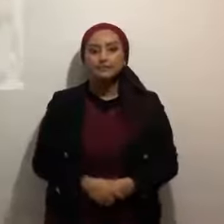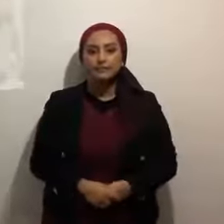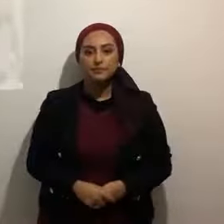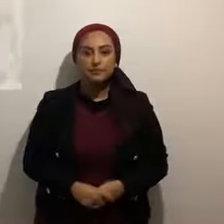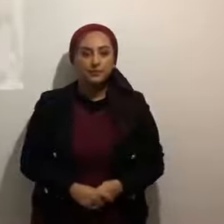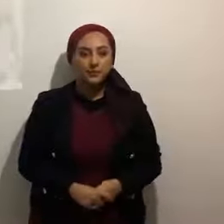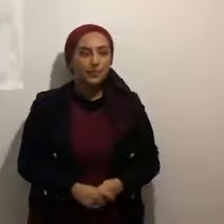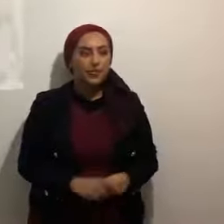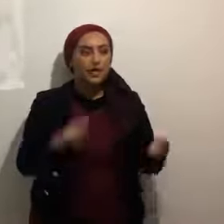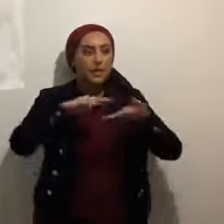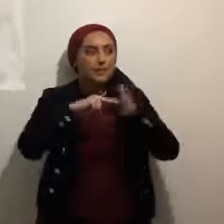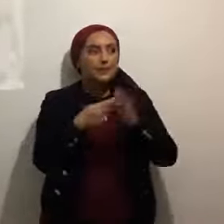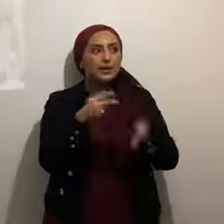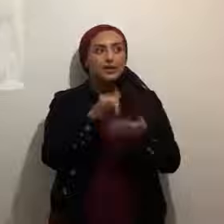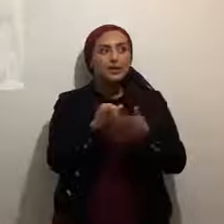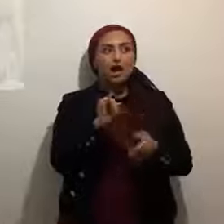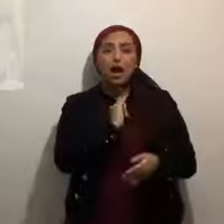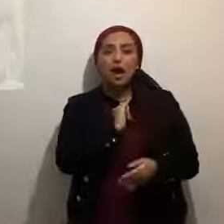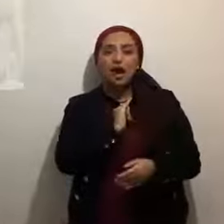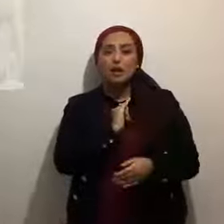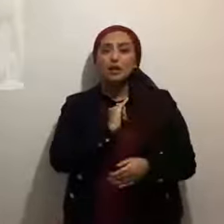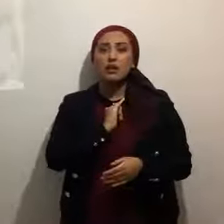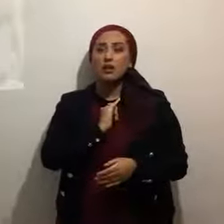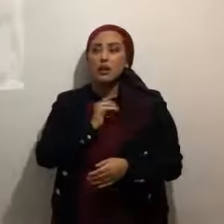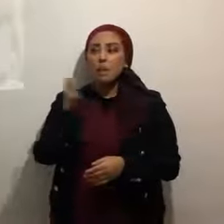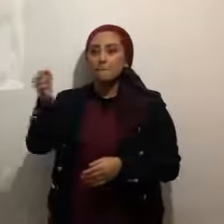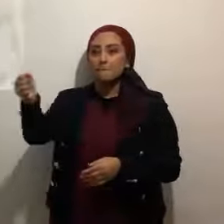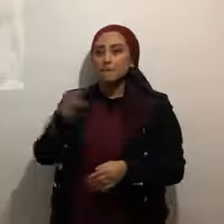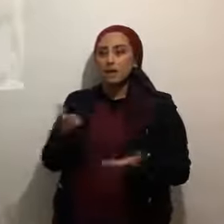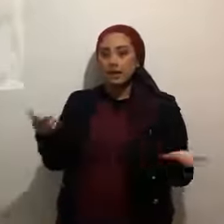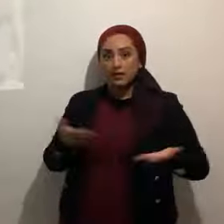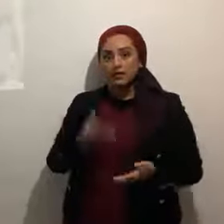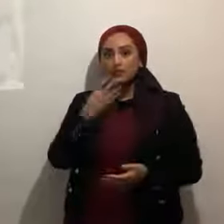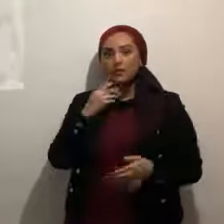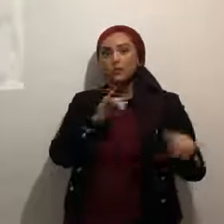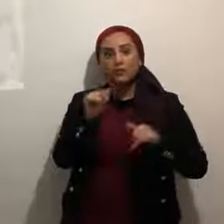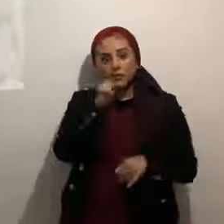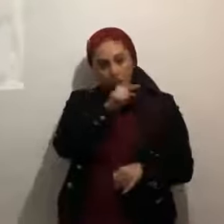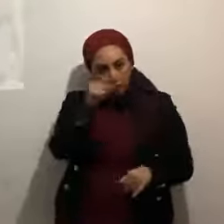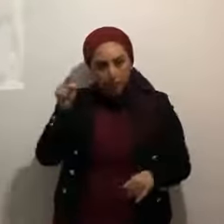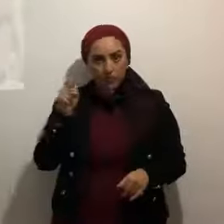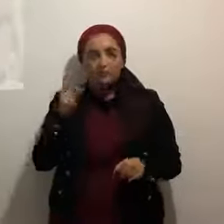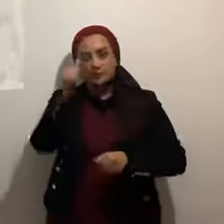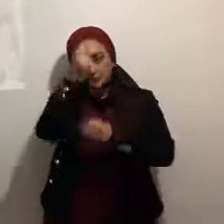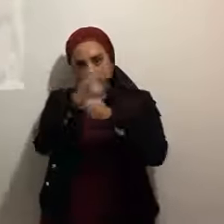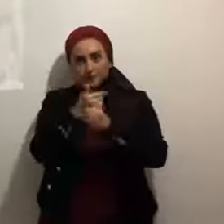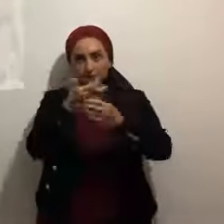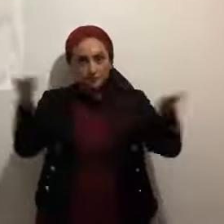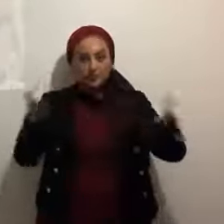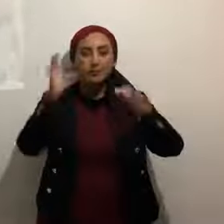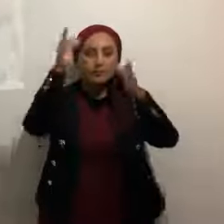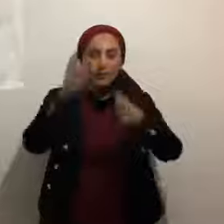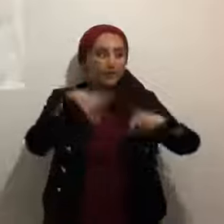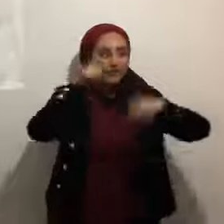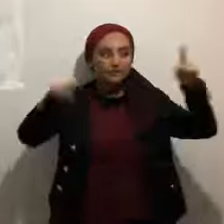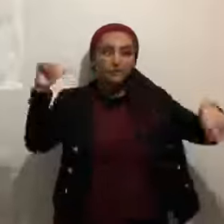Keilah. Es decir, que yo regresar a mis raíces, y ahora ustedes también, amados Aguina Cayod y los Roín y todos, aleluya, como